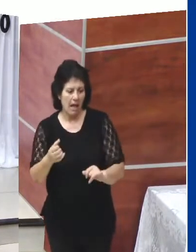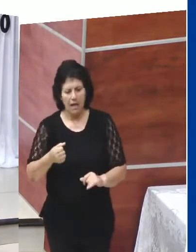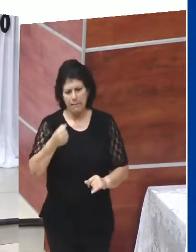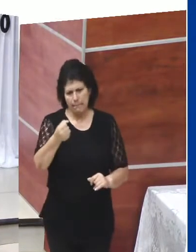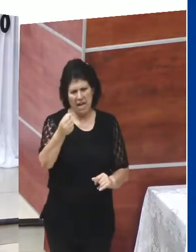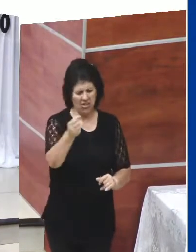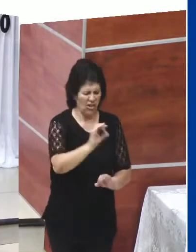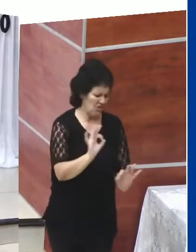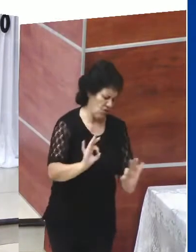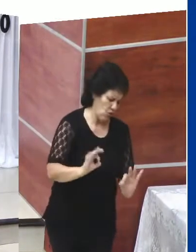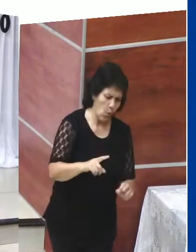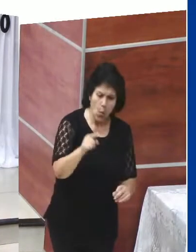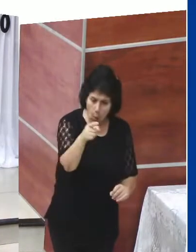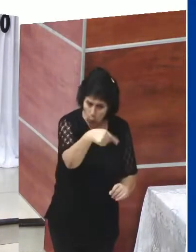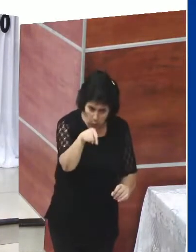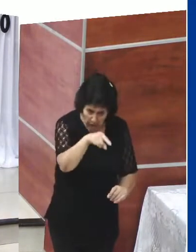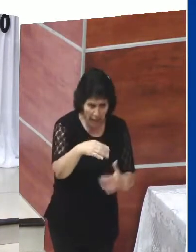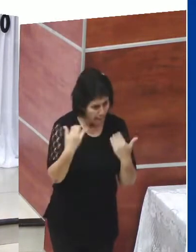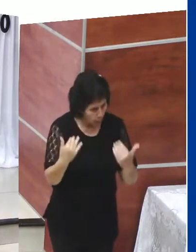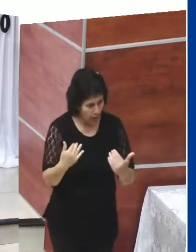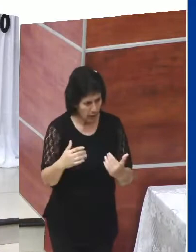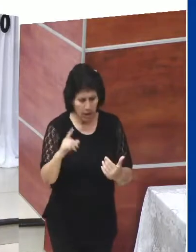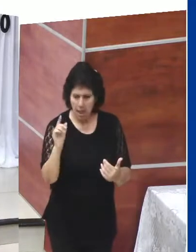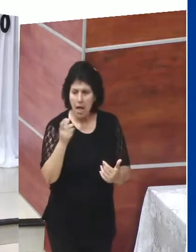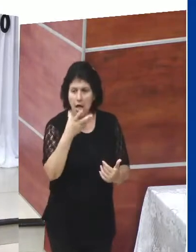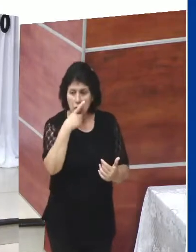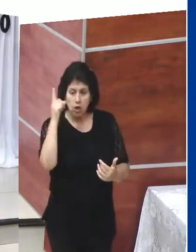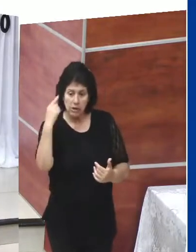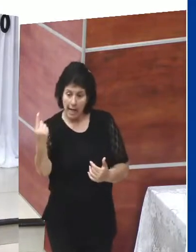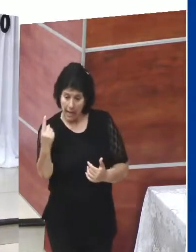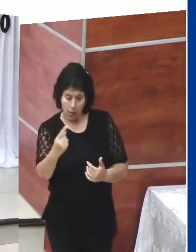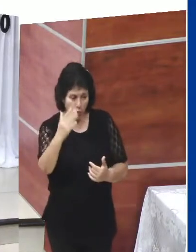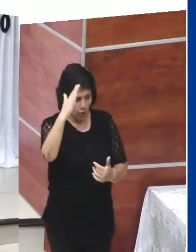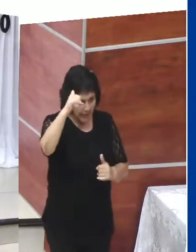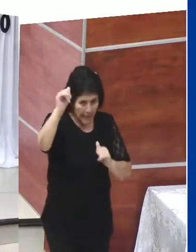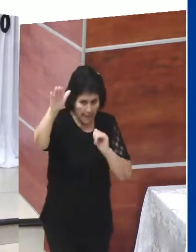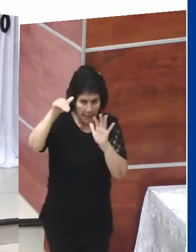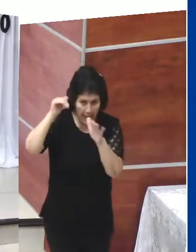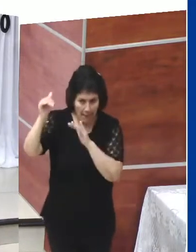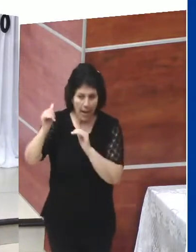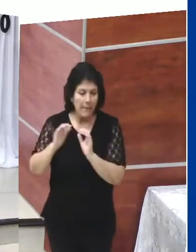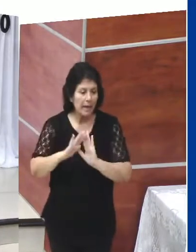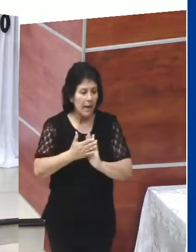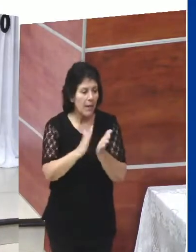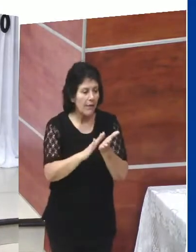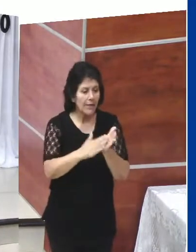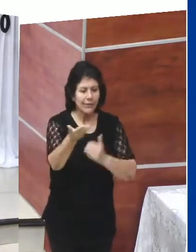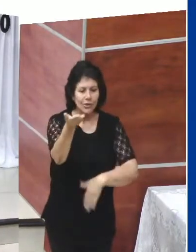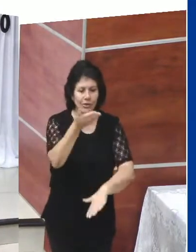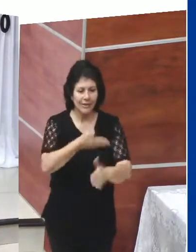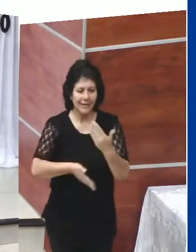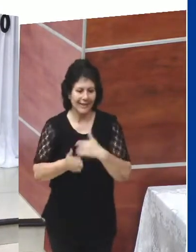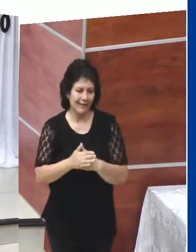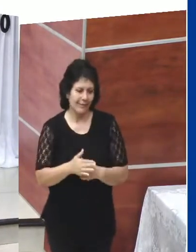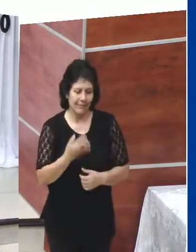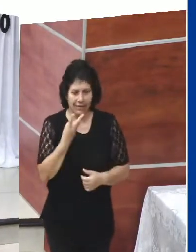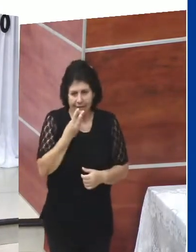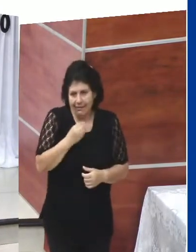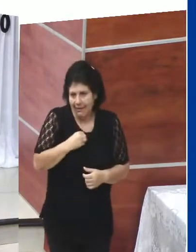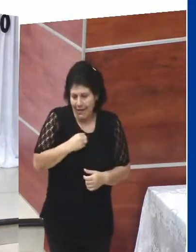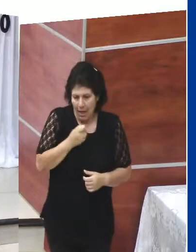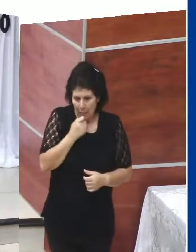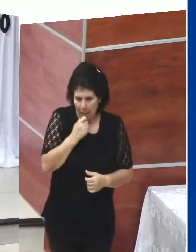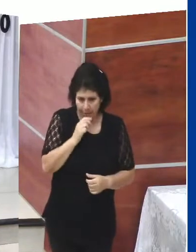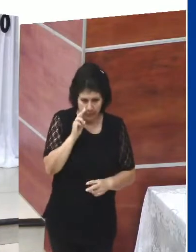sido llamados a predicar. Y a mí me encantaría de repente entrar a la red social